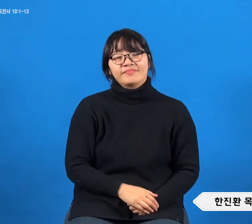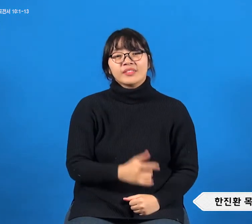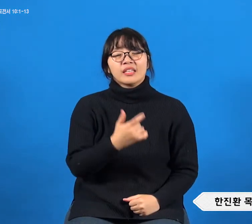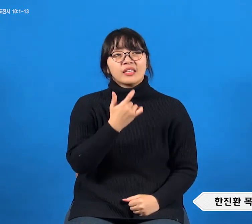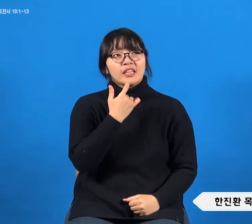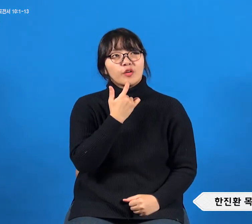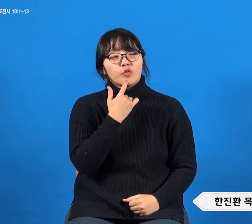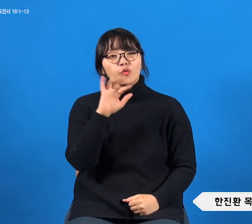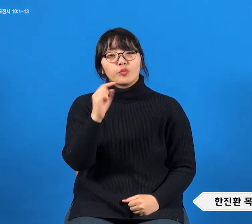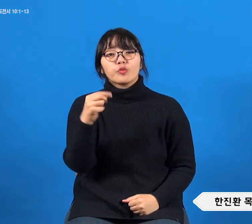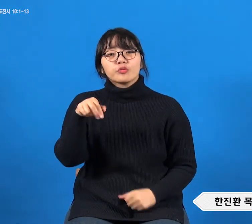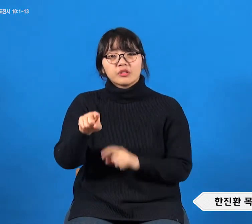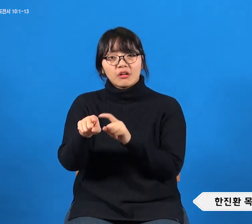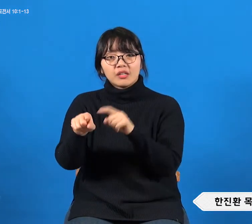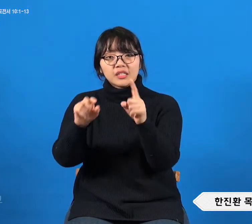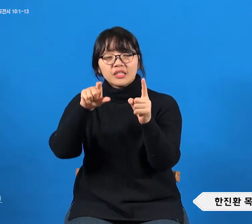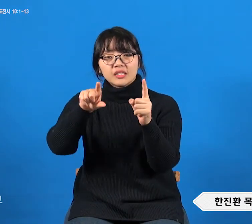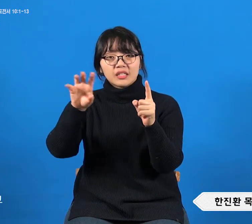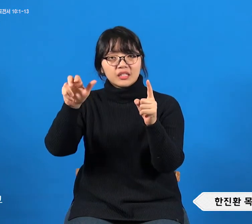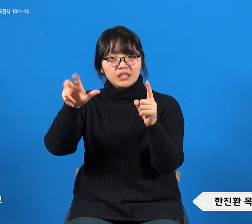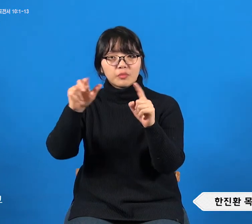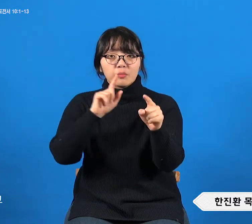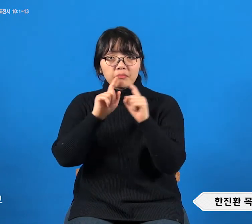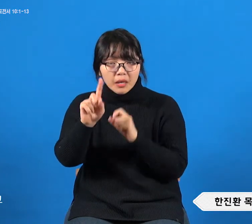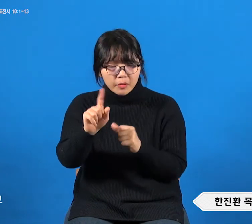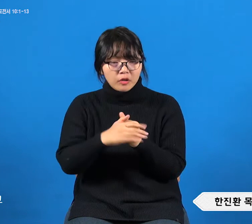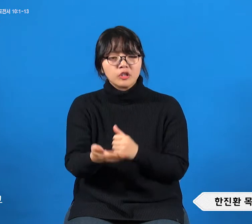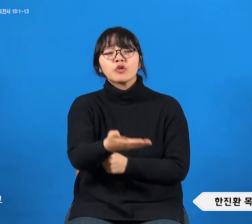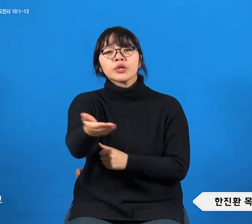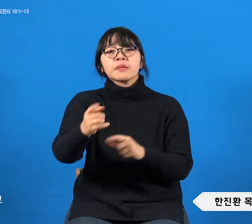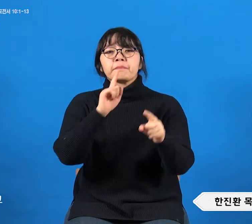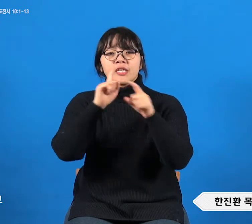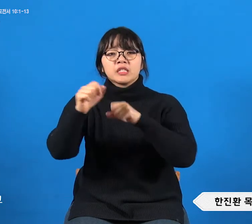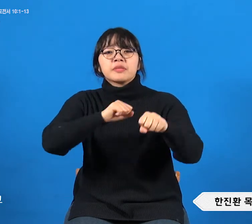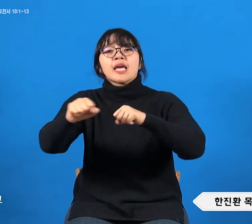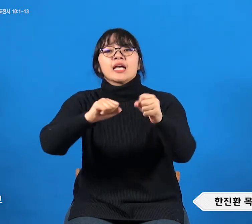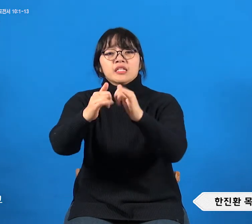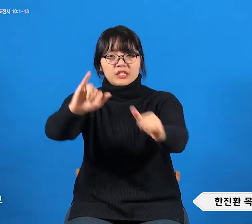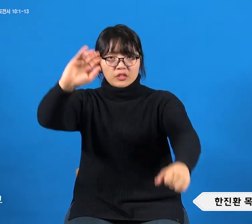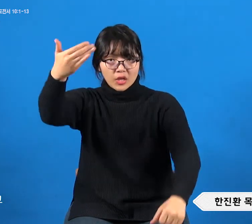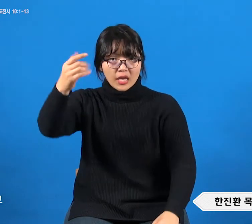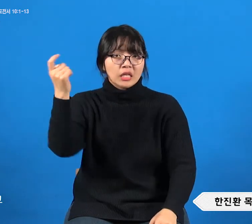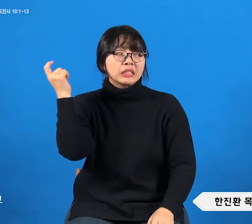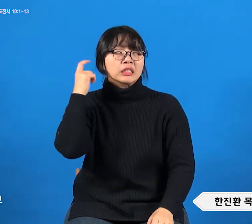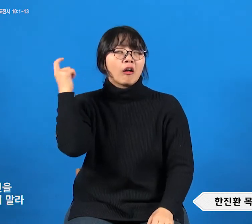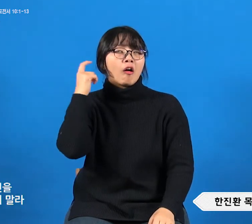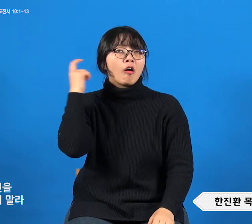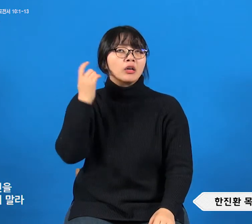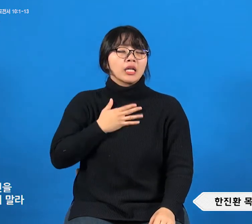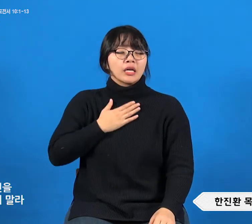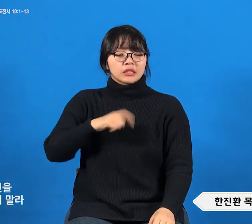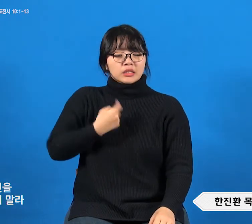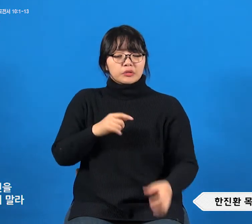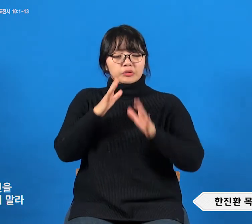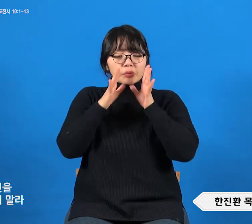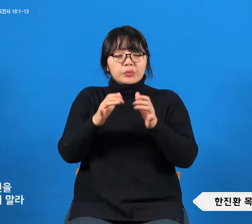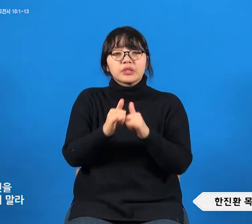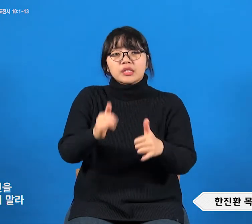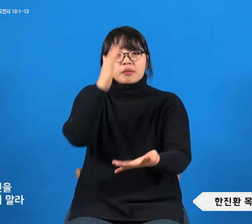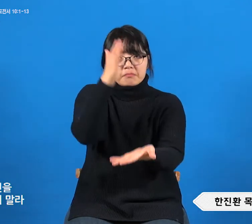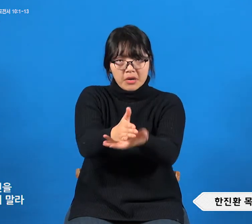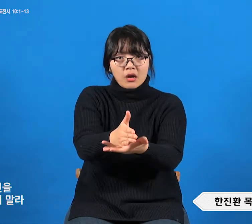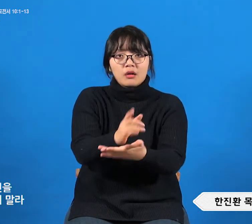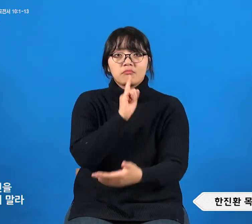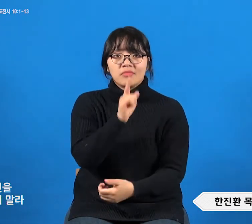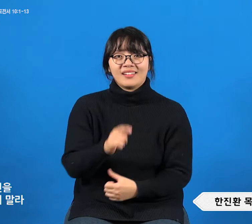야고보 1장 22절에 보면 너희는 말씀을 행하는 자가 되고 듣기만 하여 자신을 속이는 자가 되지